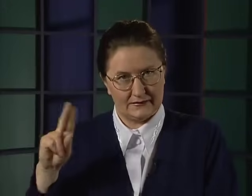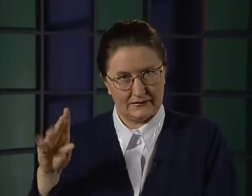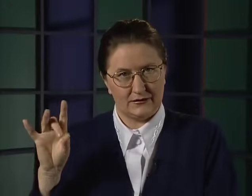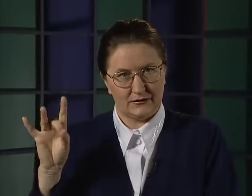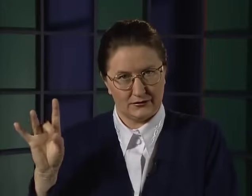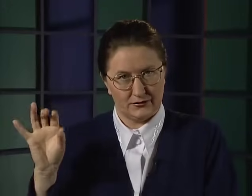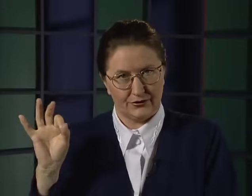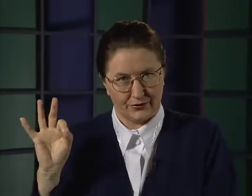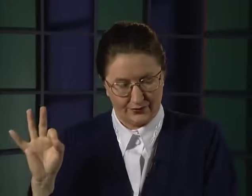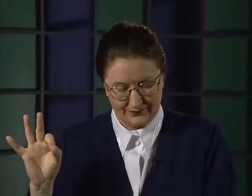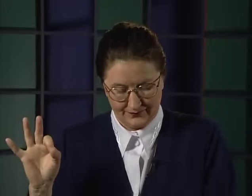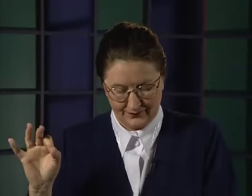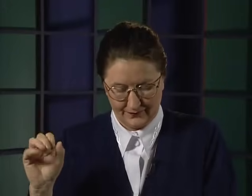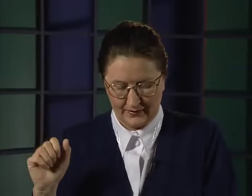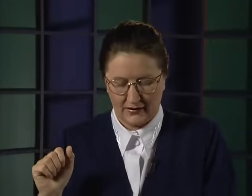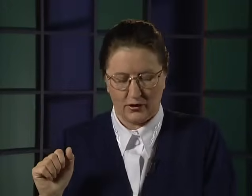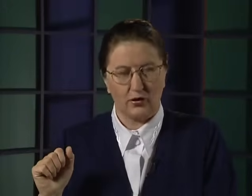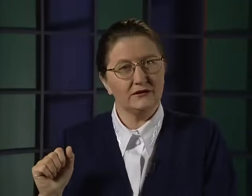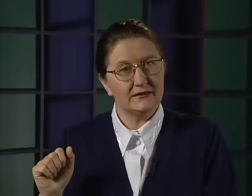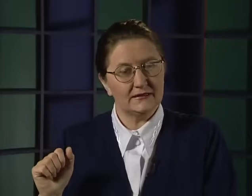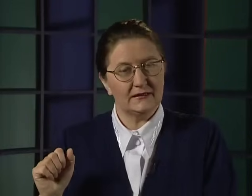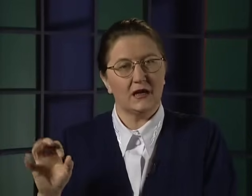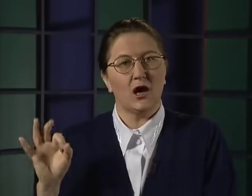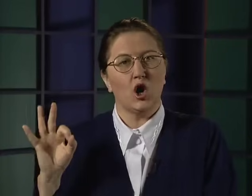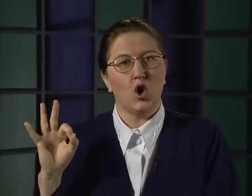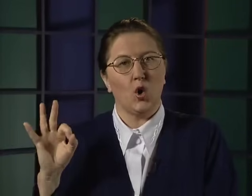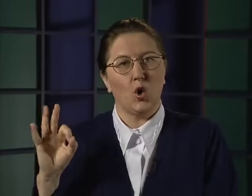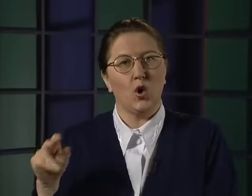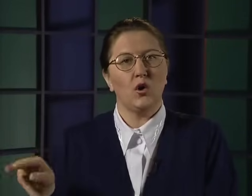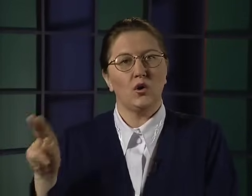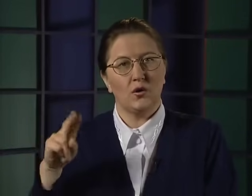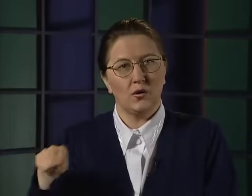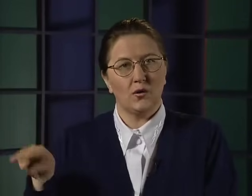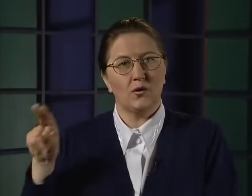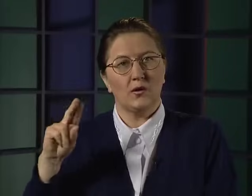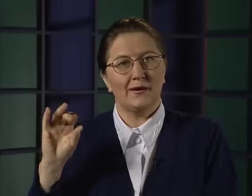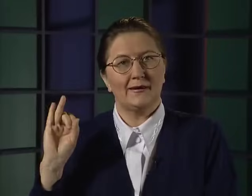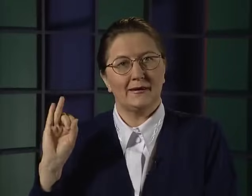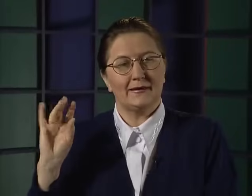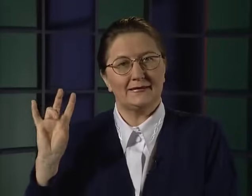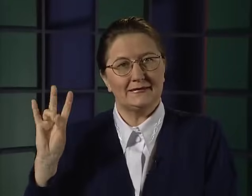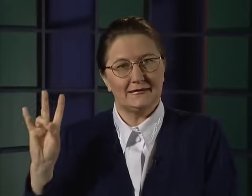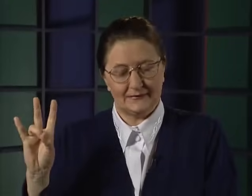Ядро. Один. О-дин.